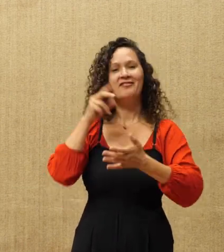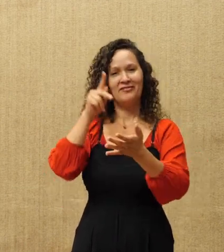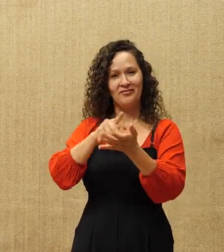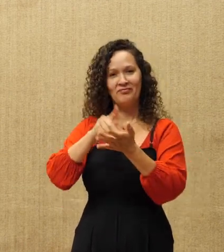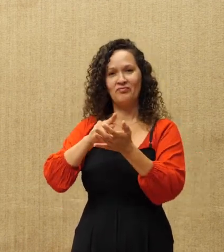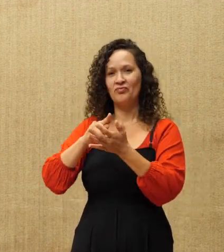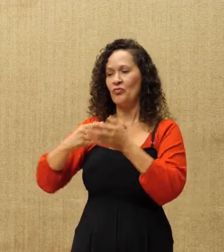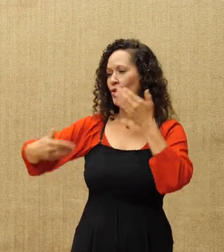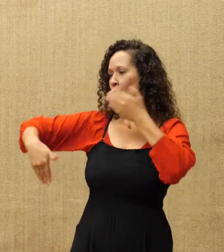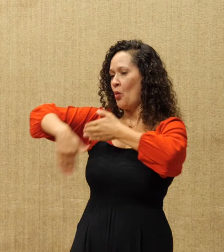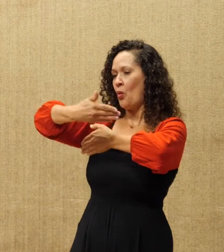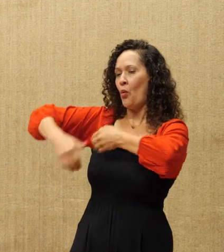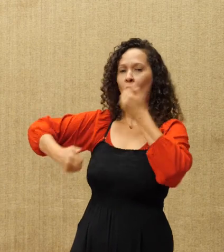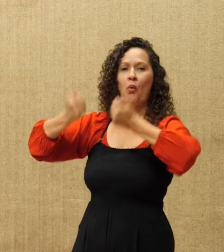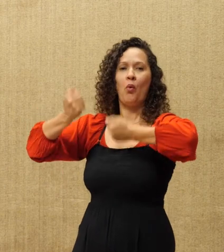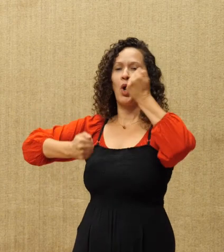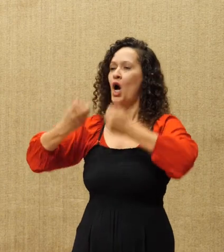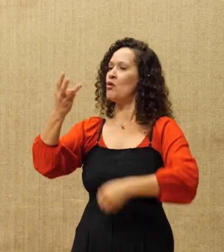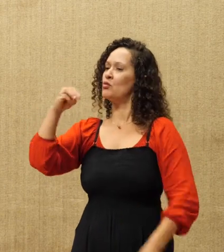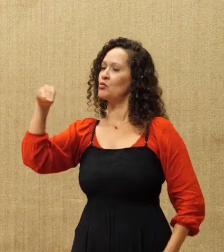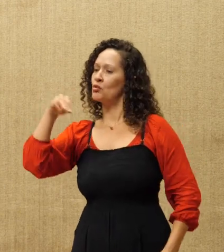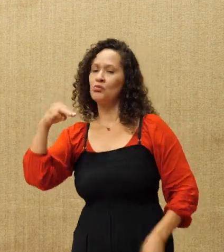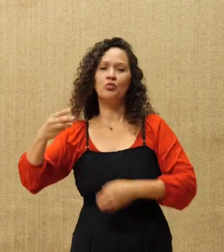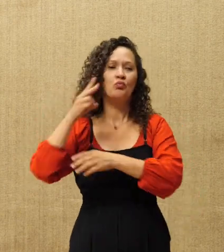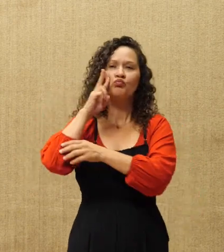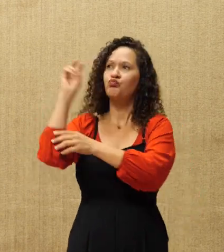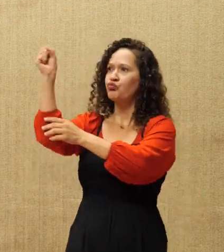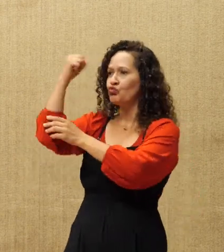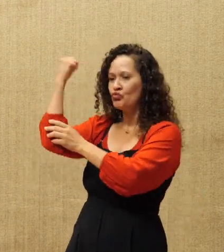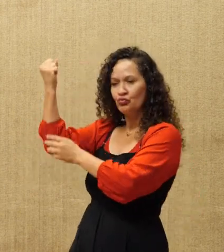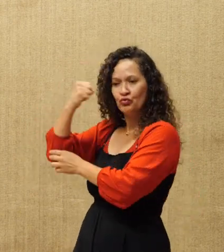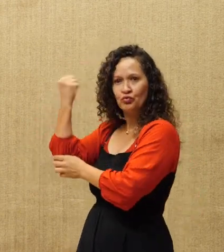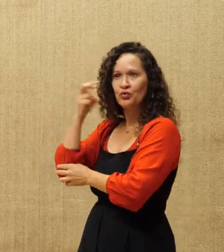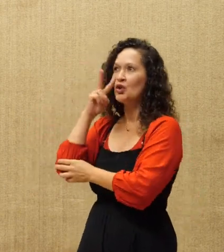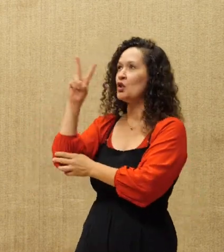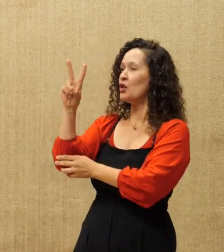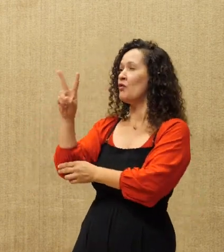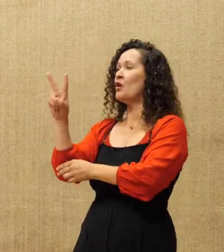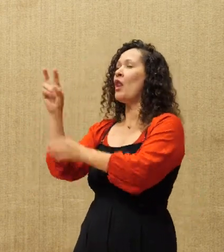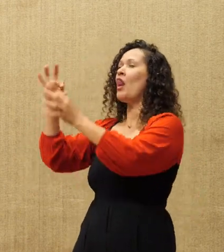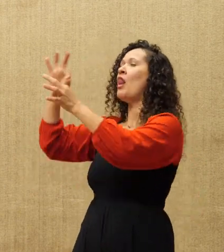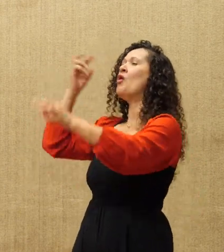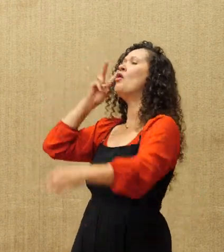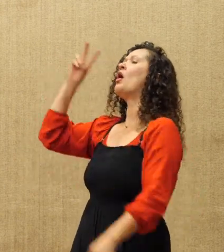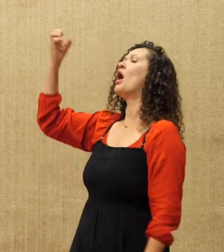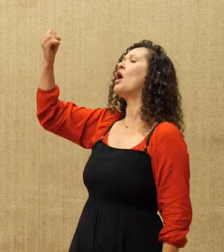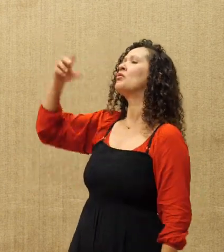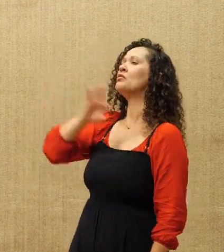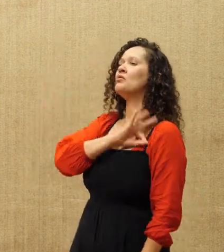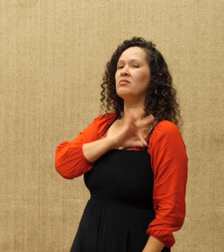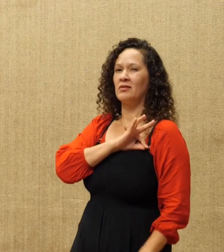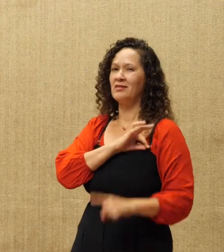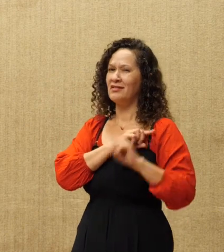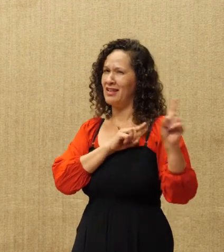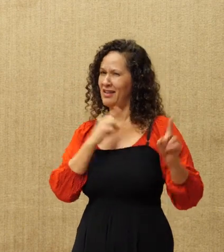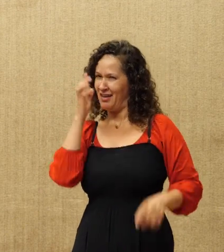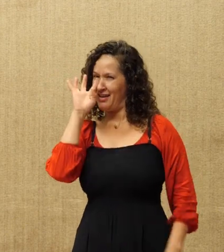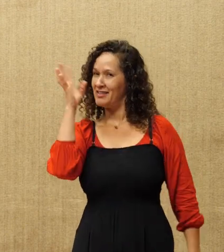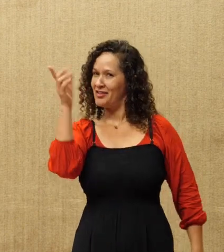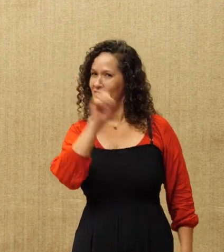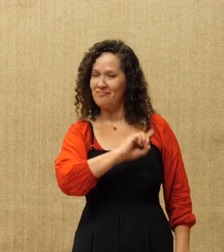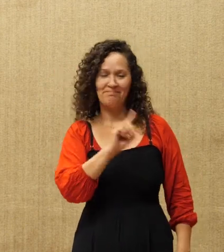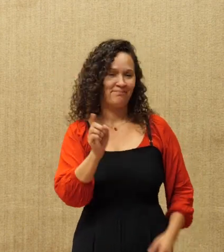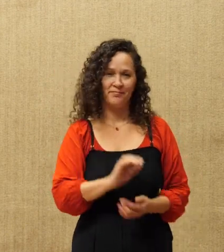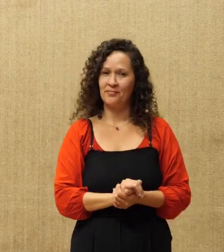a viatura passando a cada meia hora com o giroflex ligado que você vê a 12 quilômetros. Então, a gente precisa,